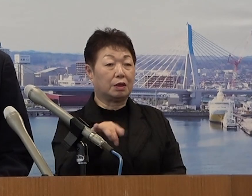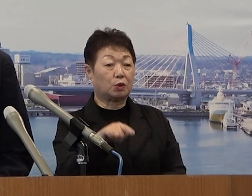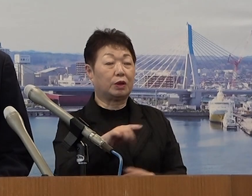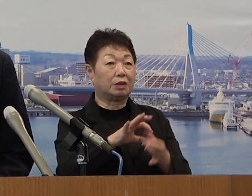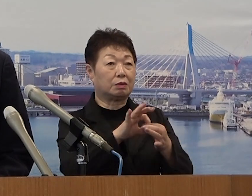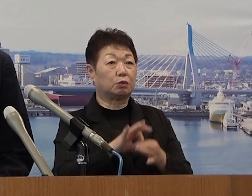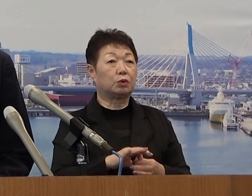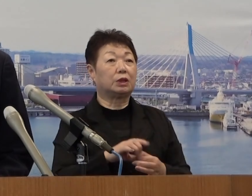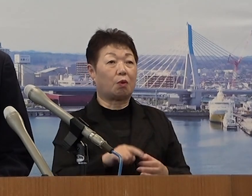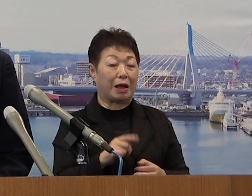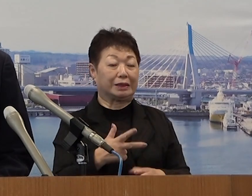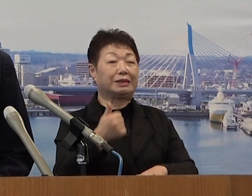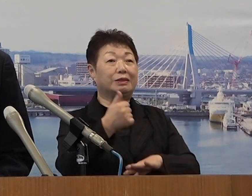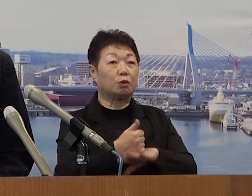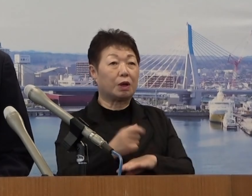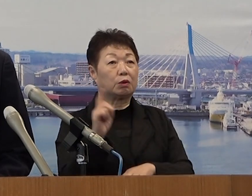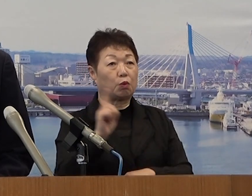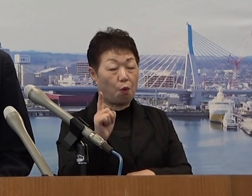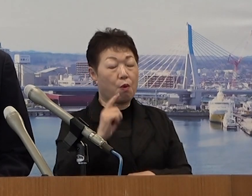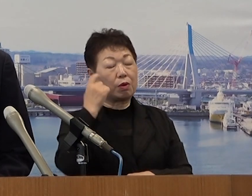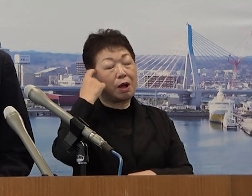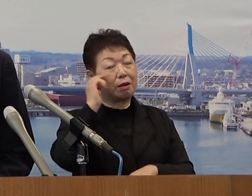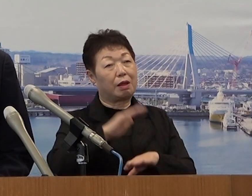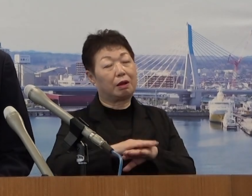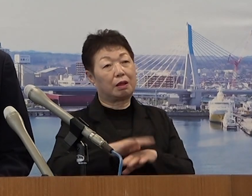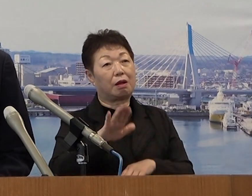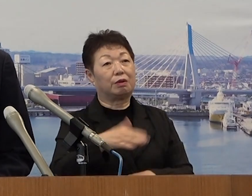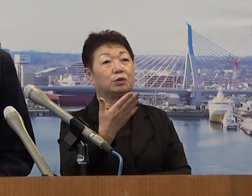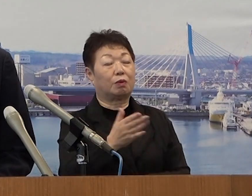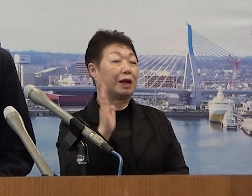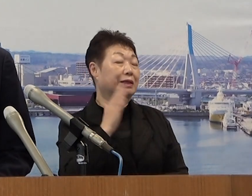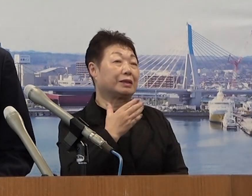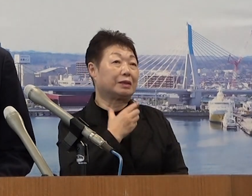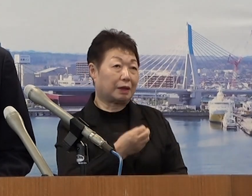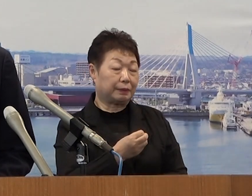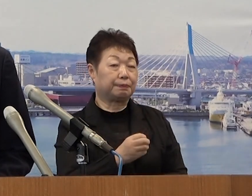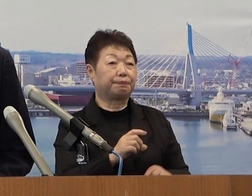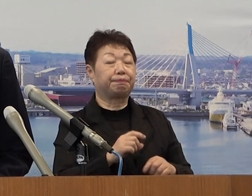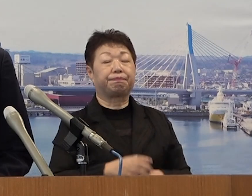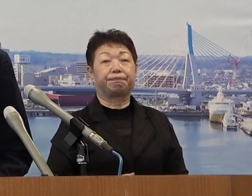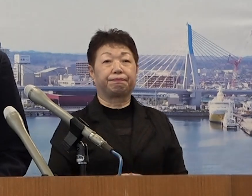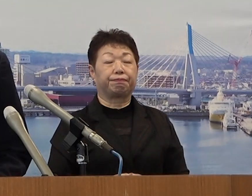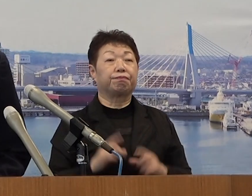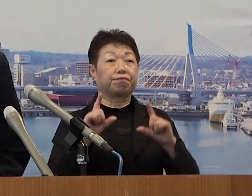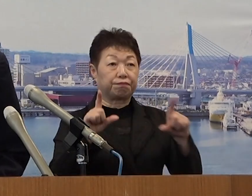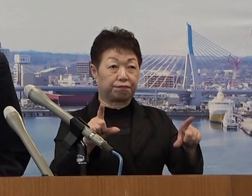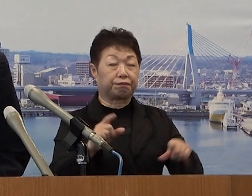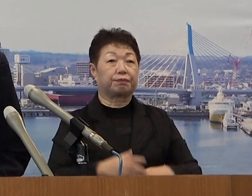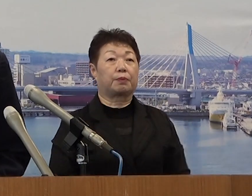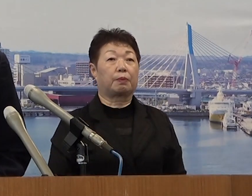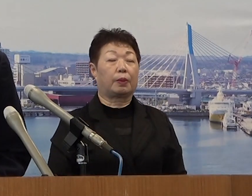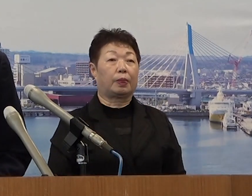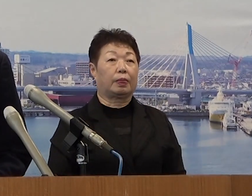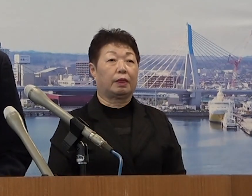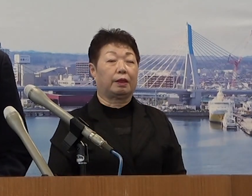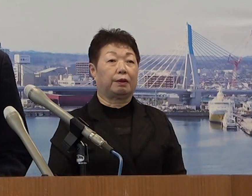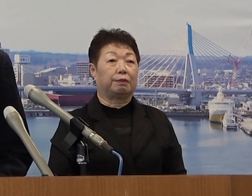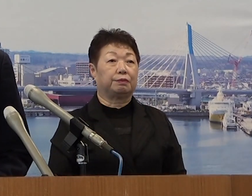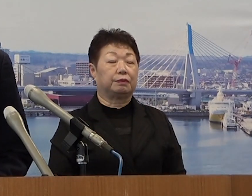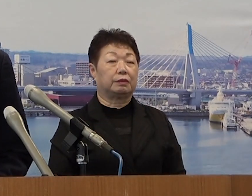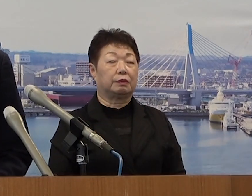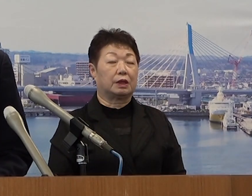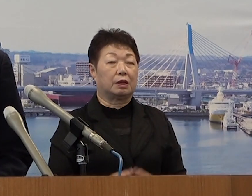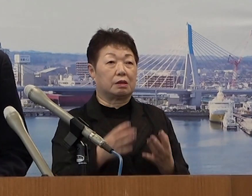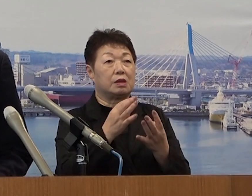ては市長はどのような考えをお持ちでしょうか。地熱発電、 はい、現時点であまり多くの情報